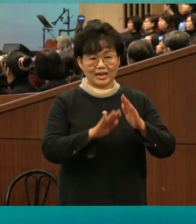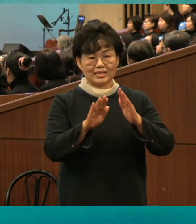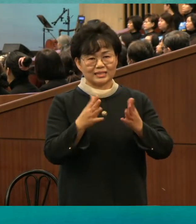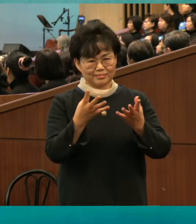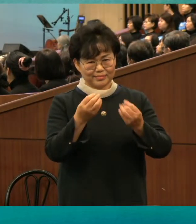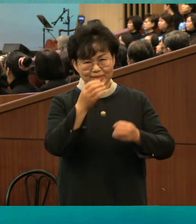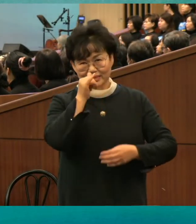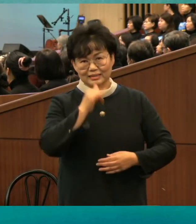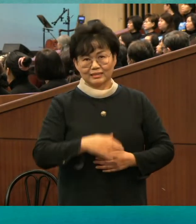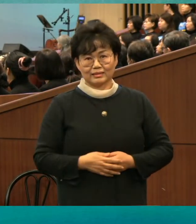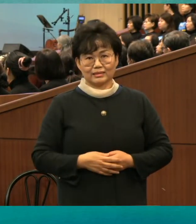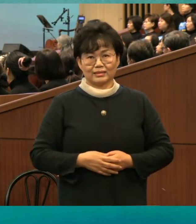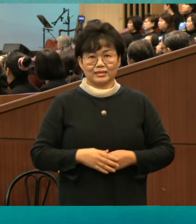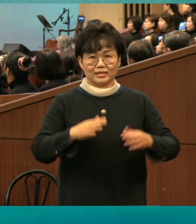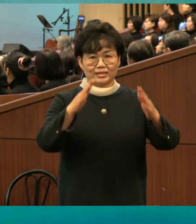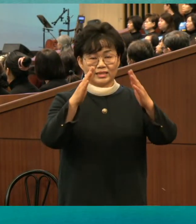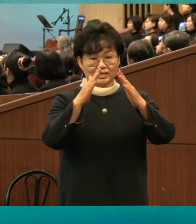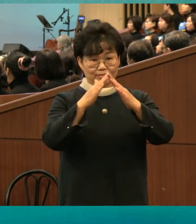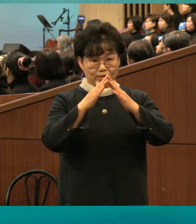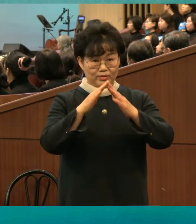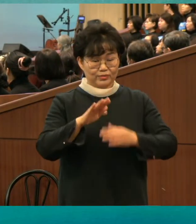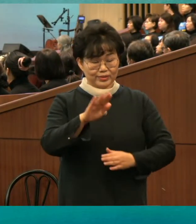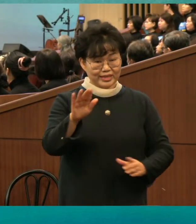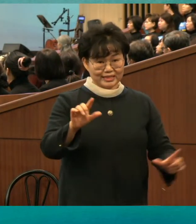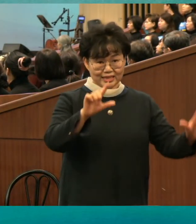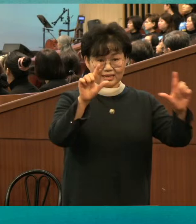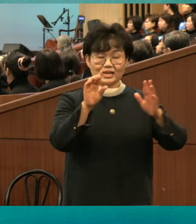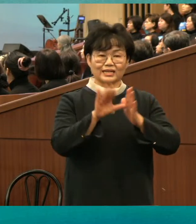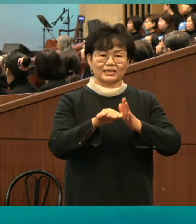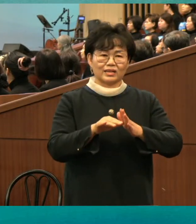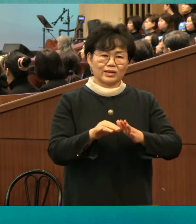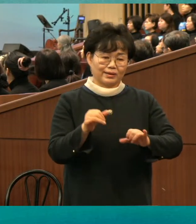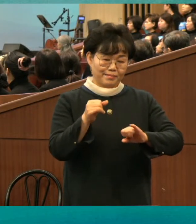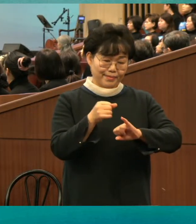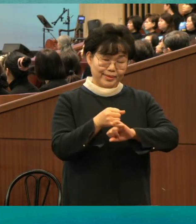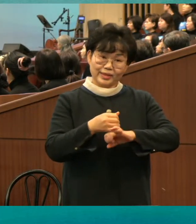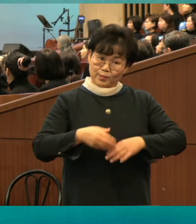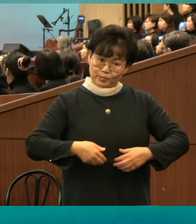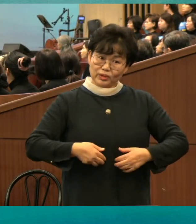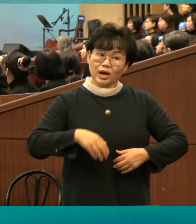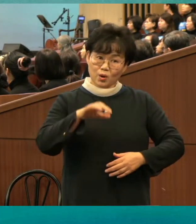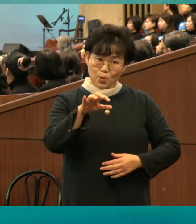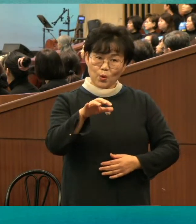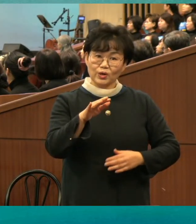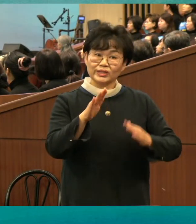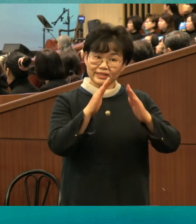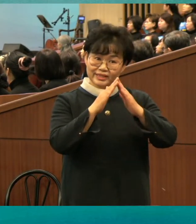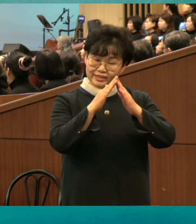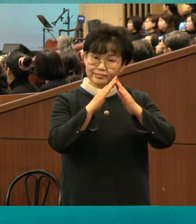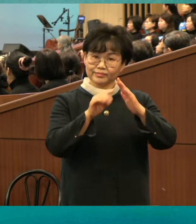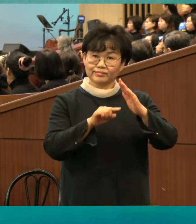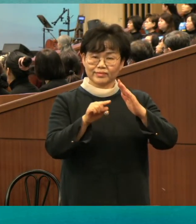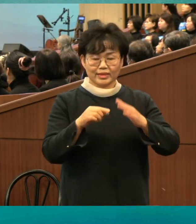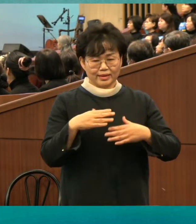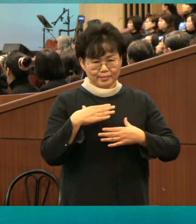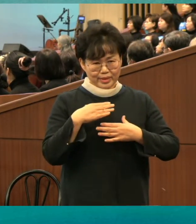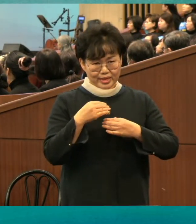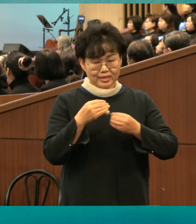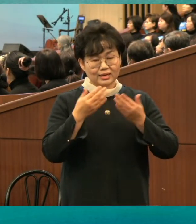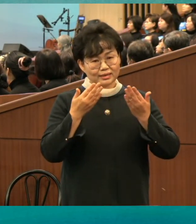집은 인간이 살아가는 데 필요한 가장 필수적인 요소이며 매일의 피로를 풀고 휴식을 취하는